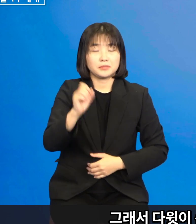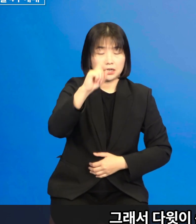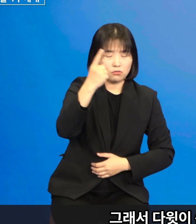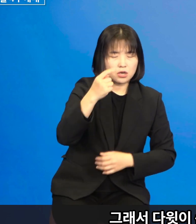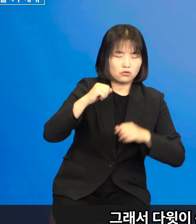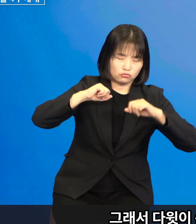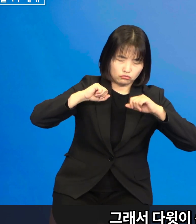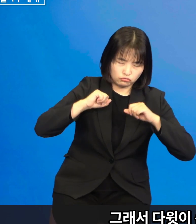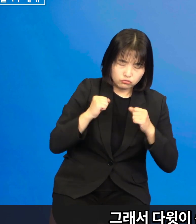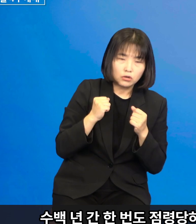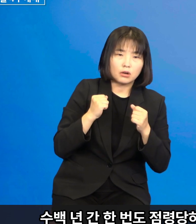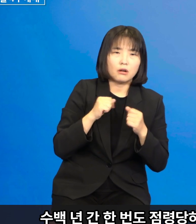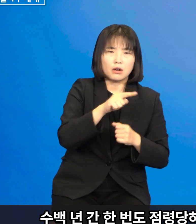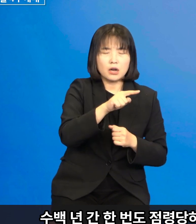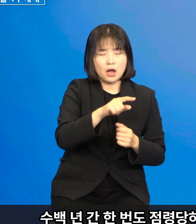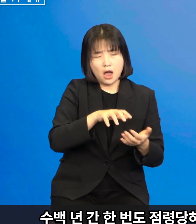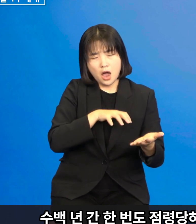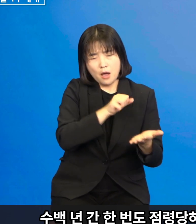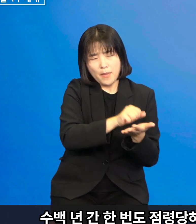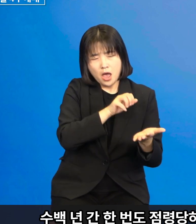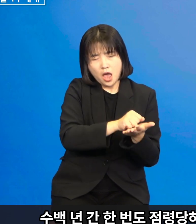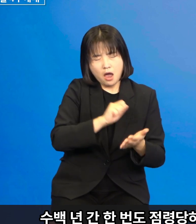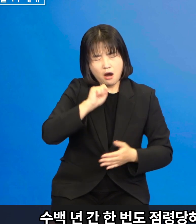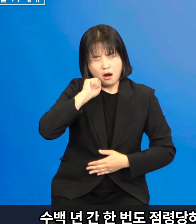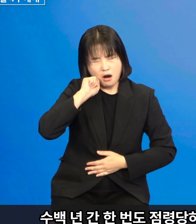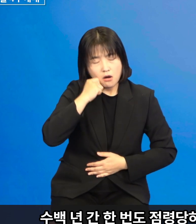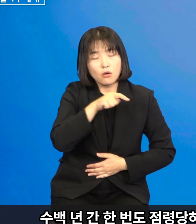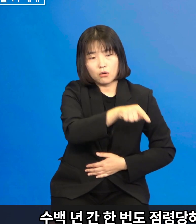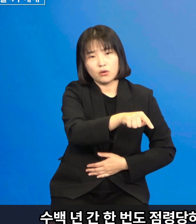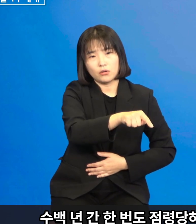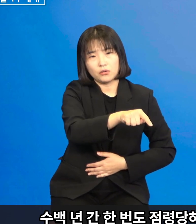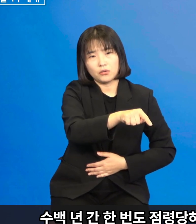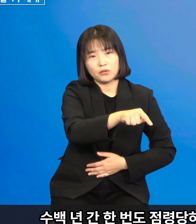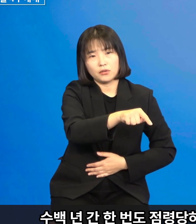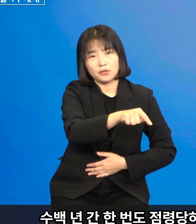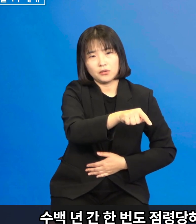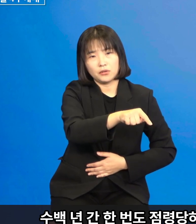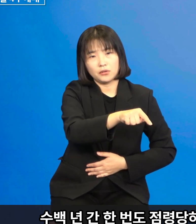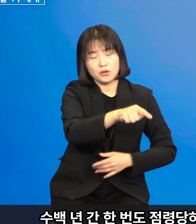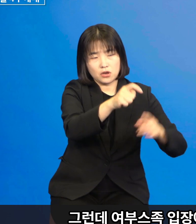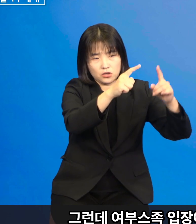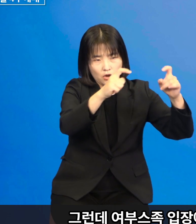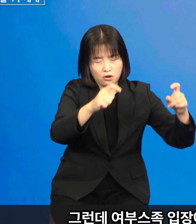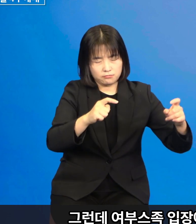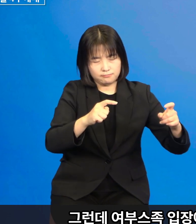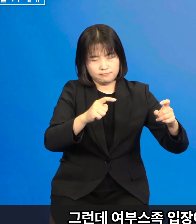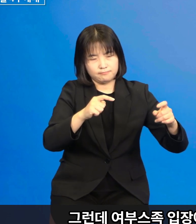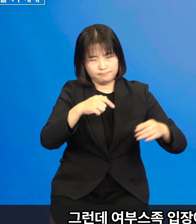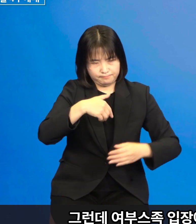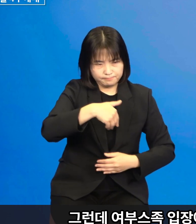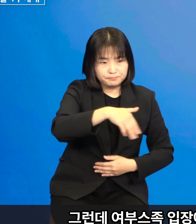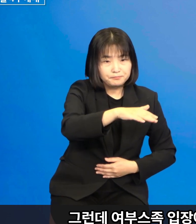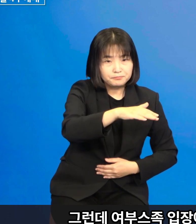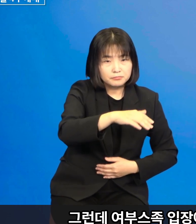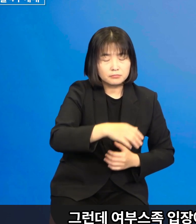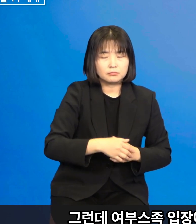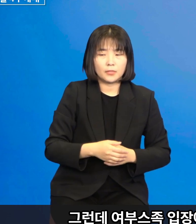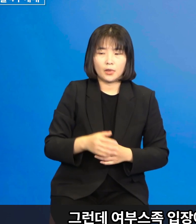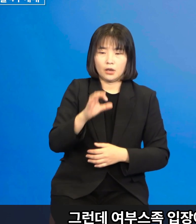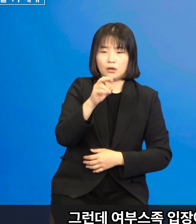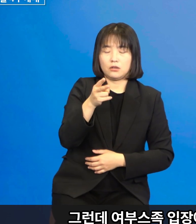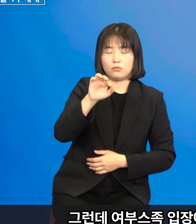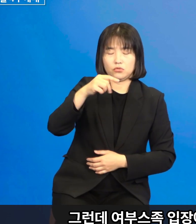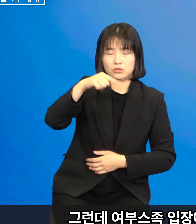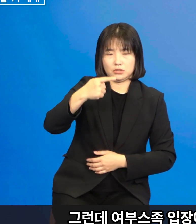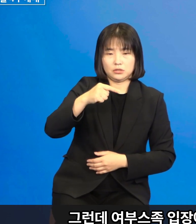이 난공불락, 수백 년간 한 번도 점령당하지 않았던 그 성을 향해 간 겁니다. 그런데 여부수족 입장에서는